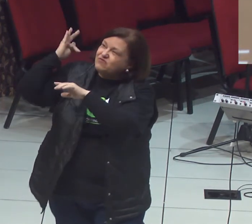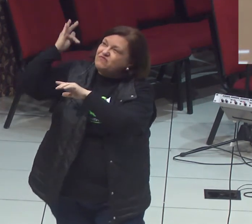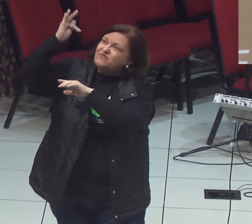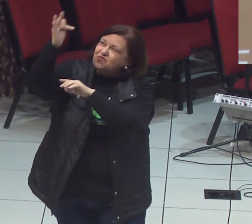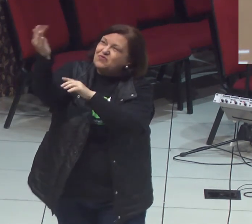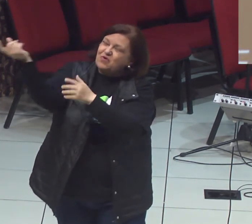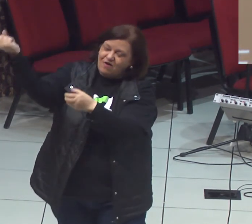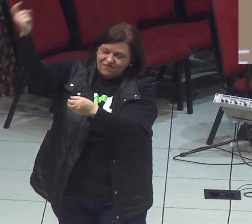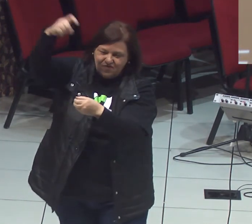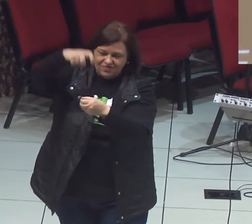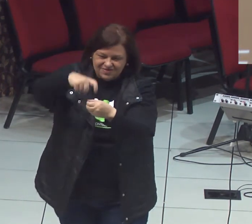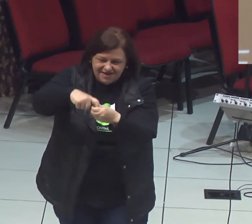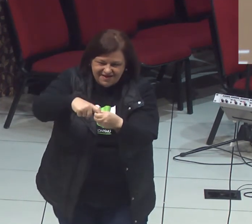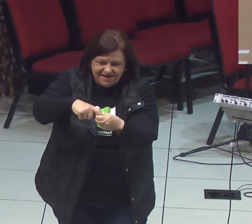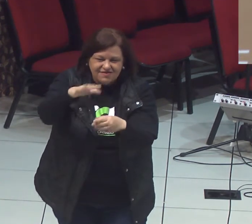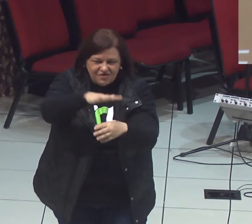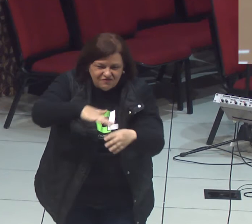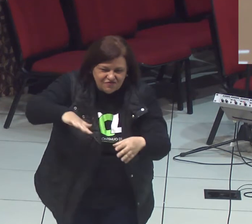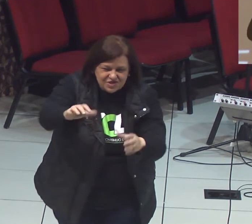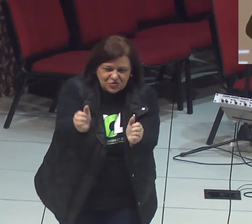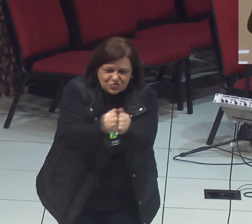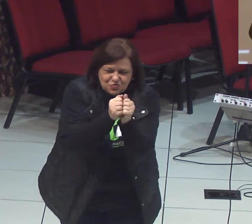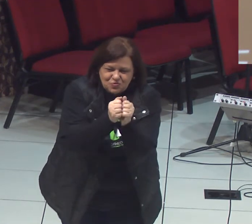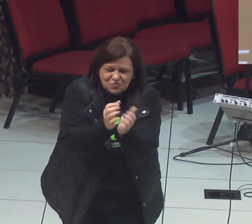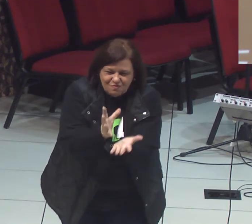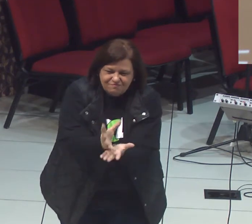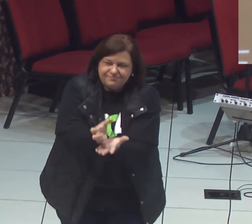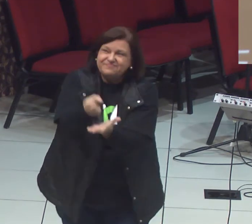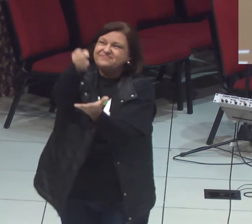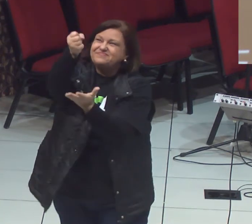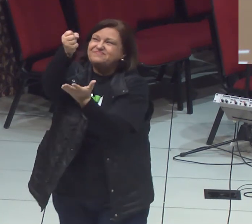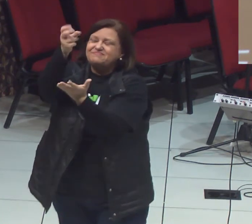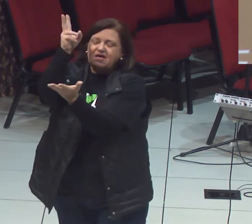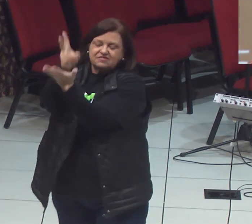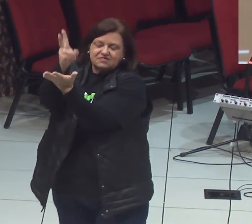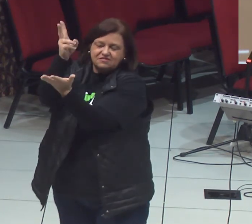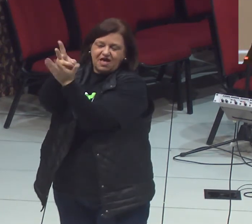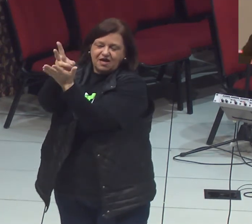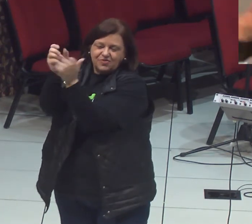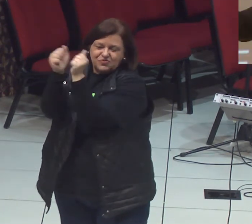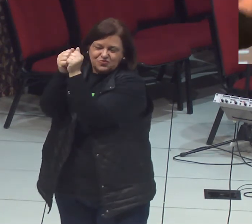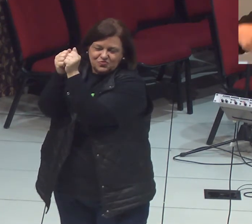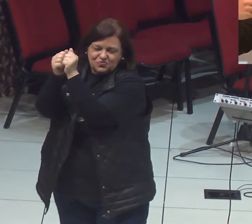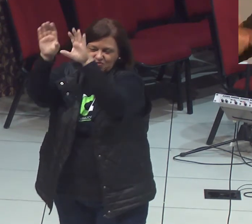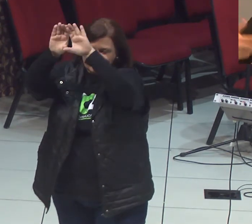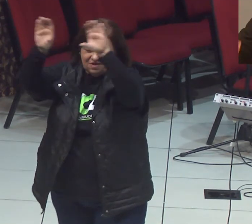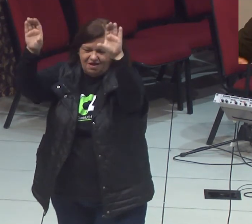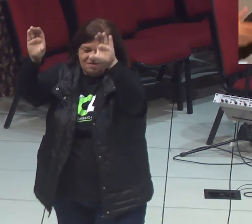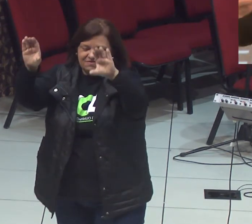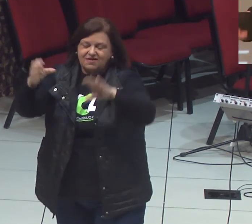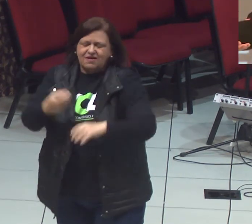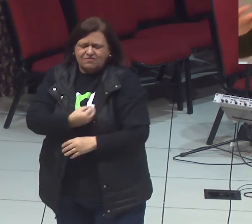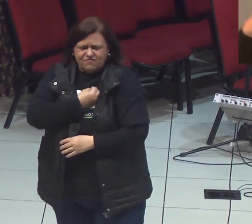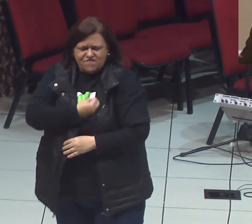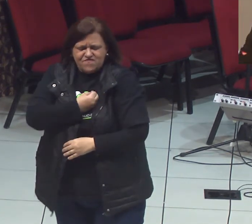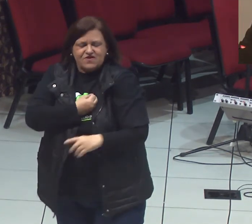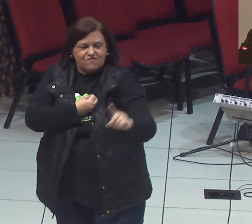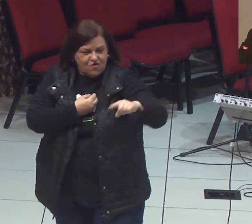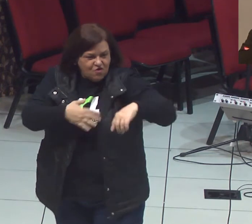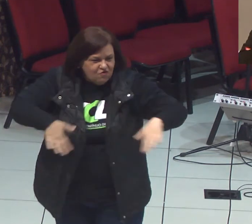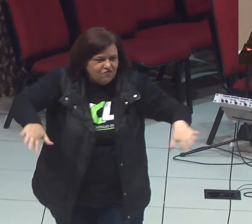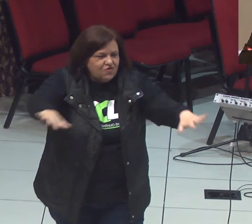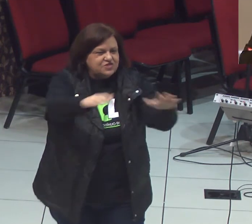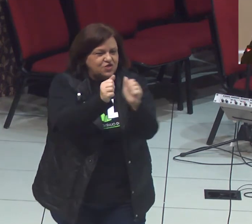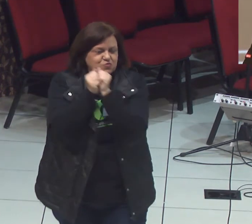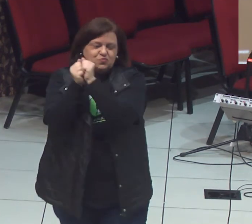novamente, ele diz, para que vocês estejam comigo para sempre. Ou seja, onde eu estiver, vocês estejam